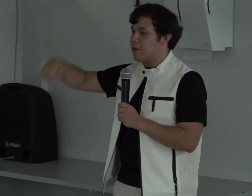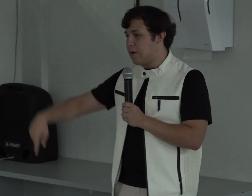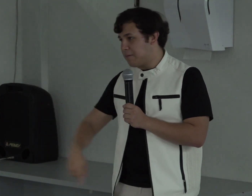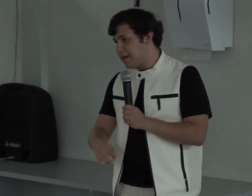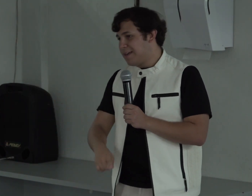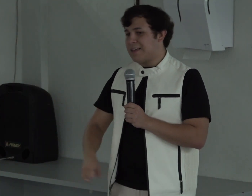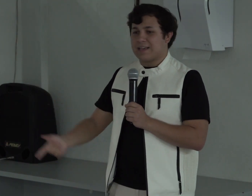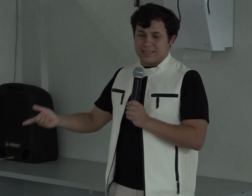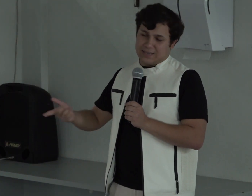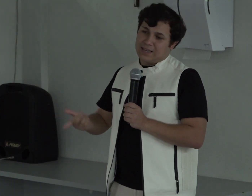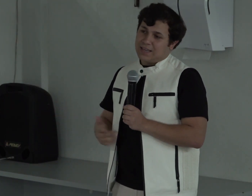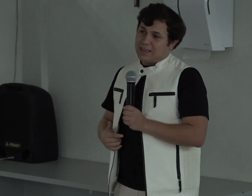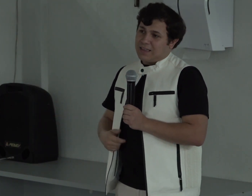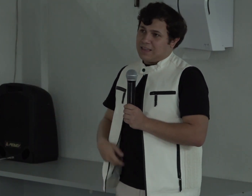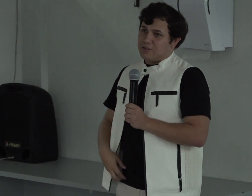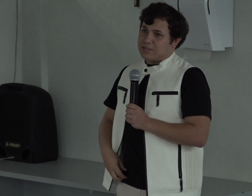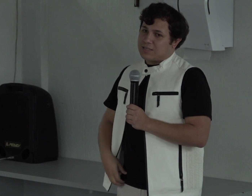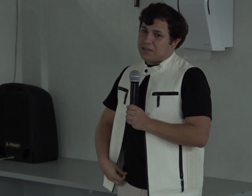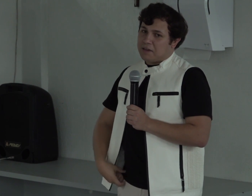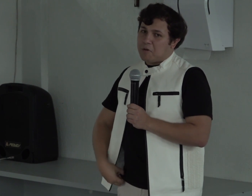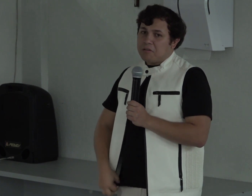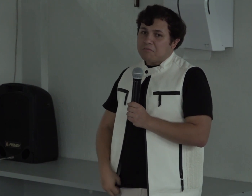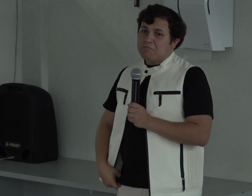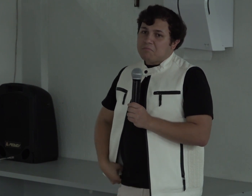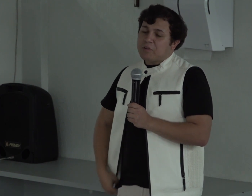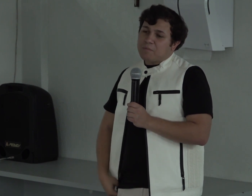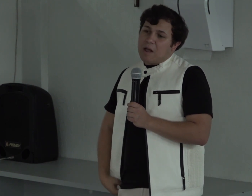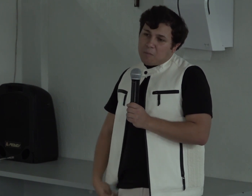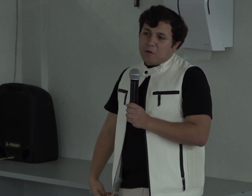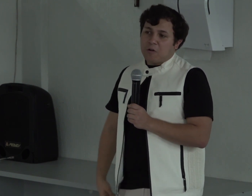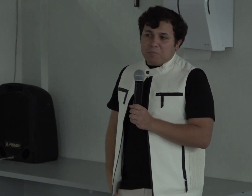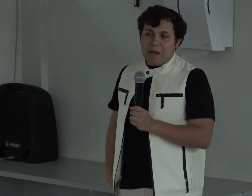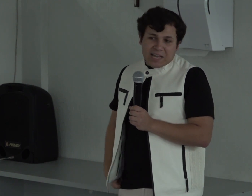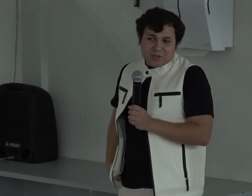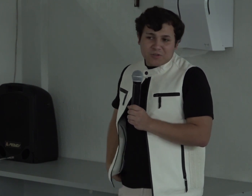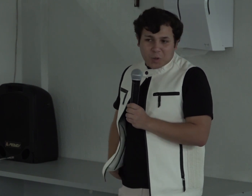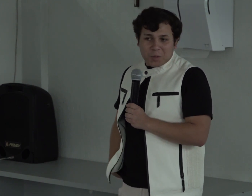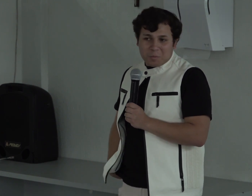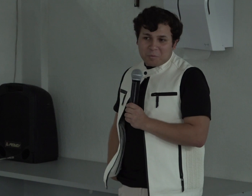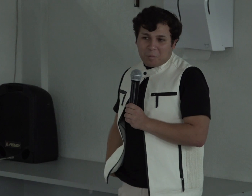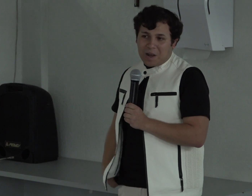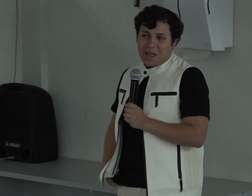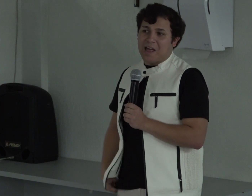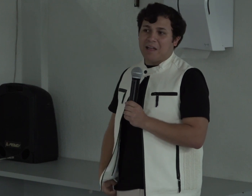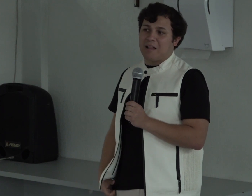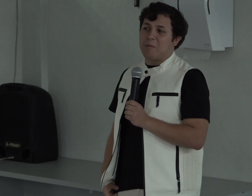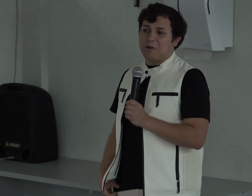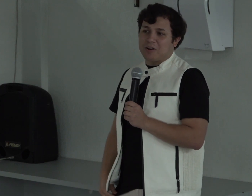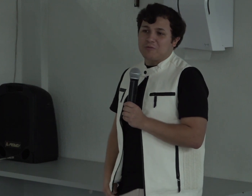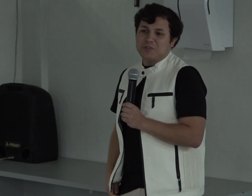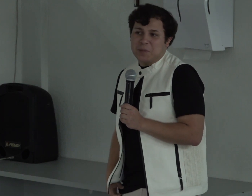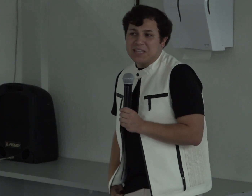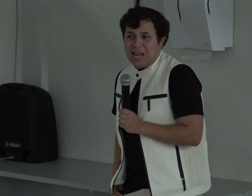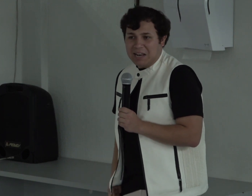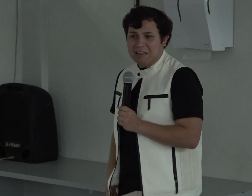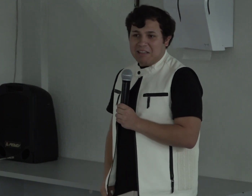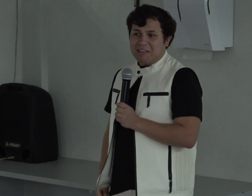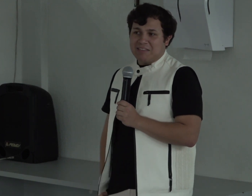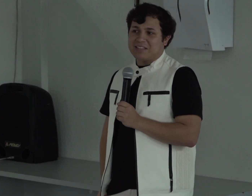iba, y así. Entonces dije, bueno, pues a lo mejor para eso estoy, para a lo mejor en un hospital de esta